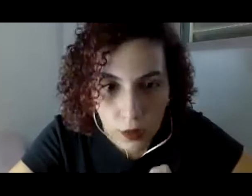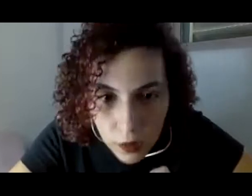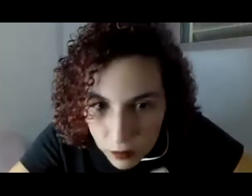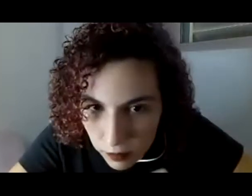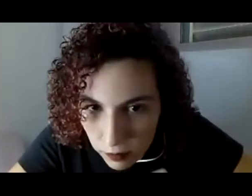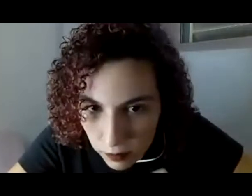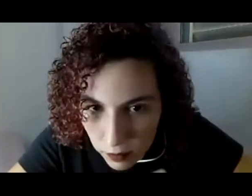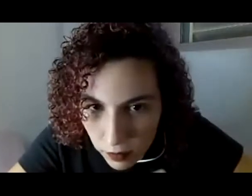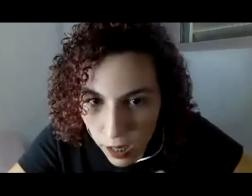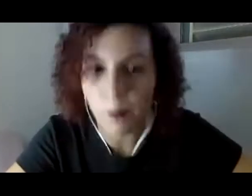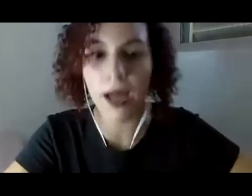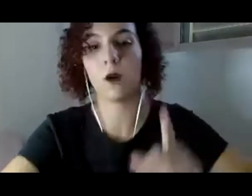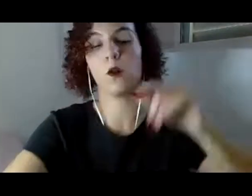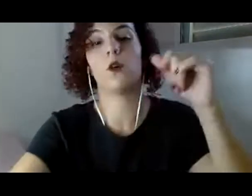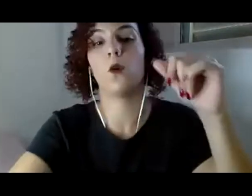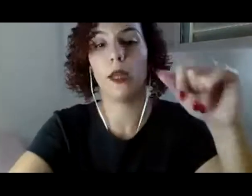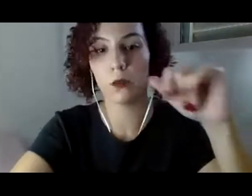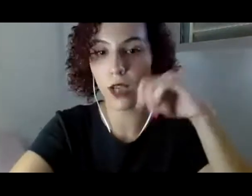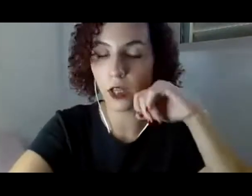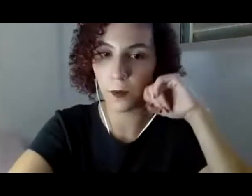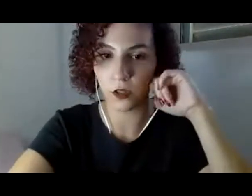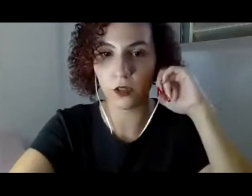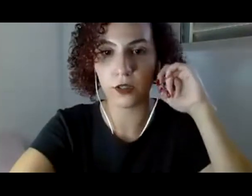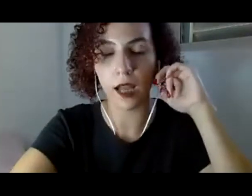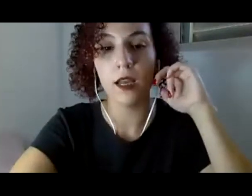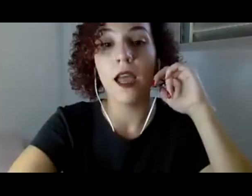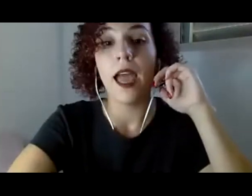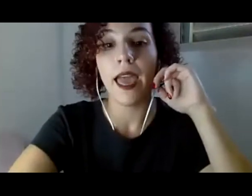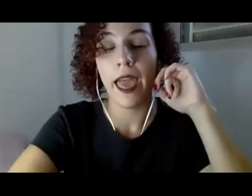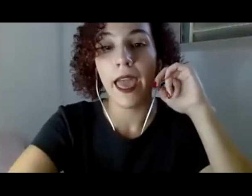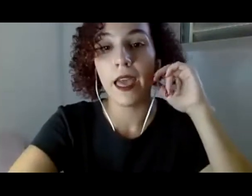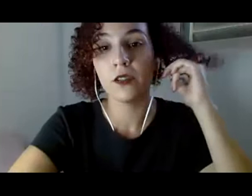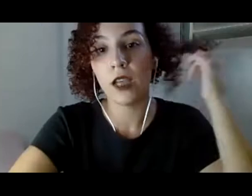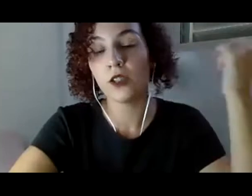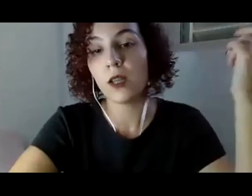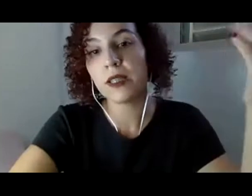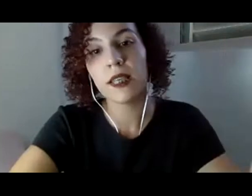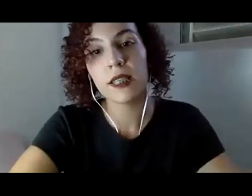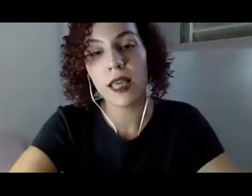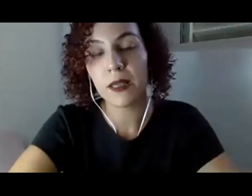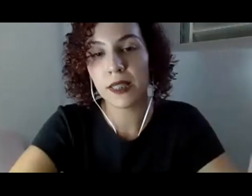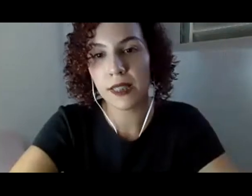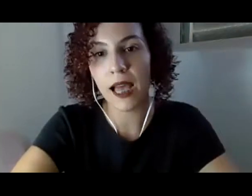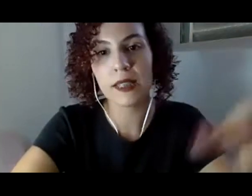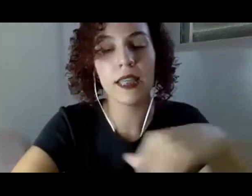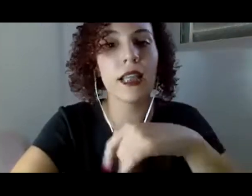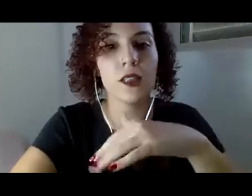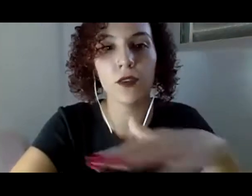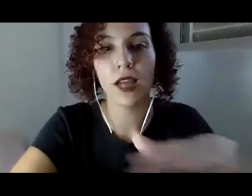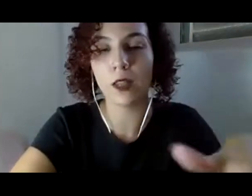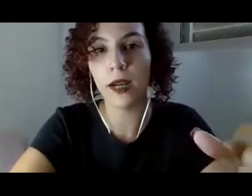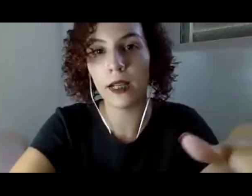Acho que a Maria colocou aí no chat para a gente, tá? Gente, também se quiser pesquisar,